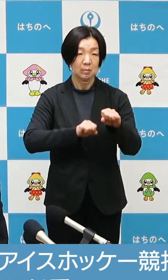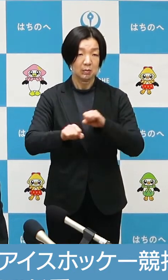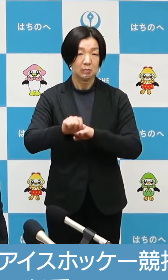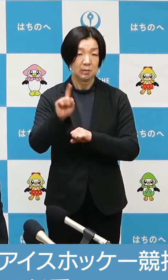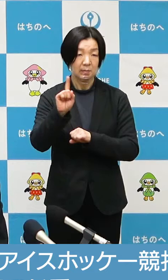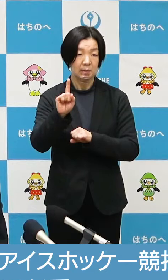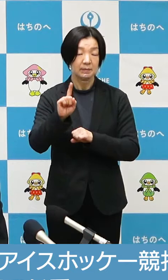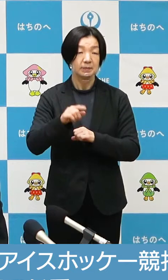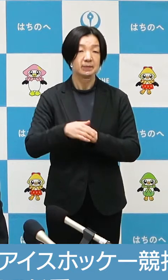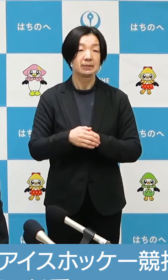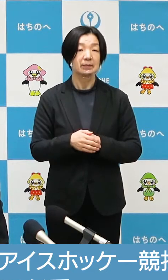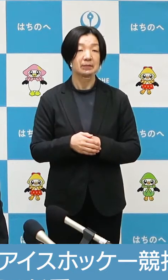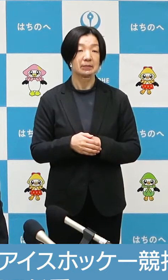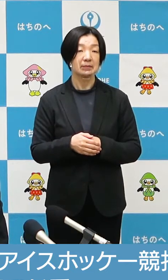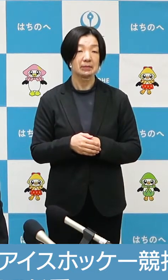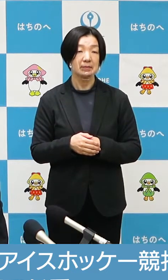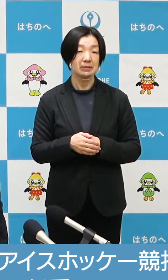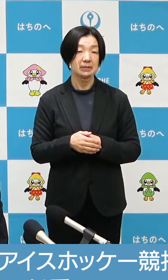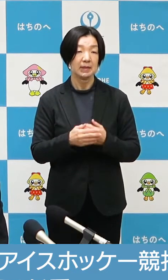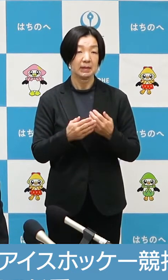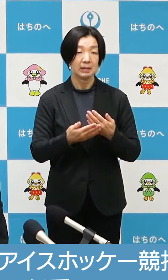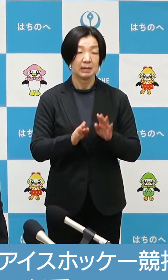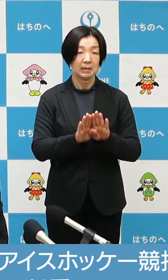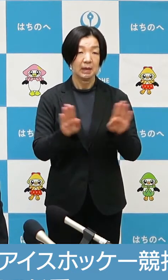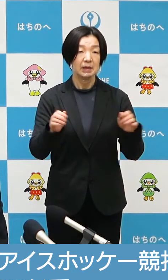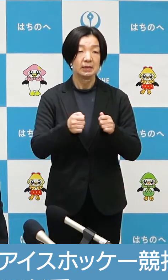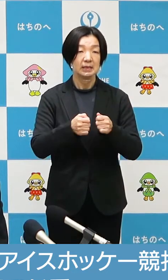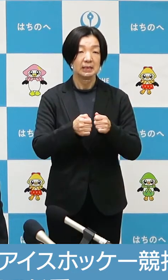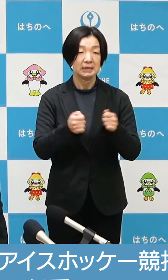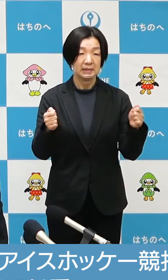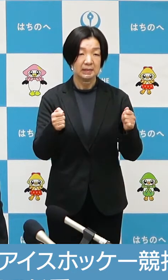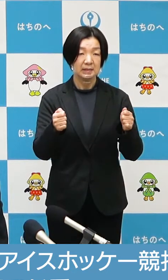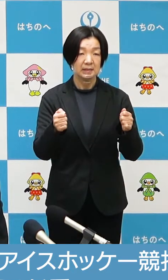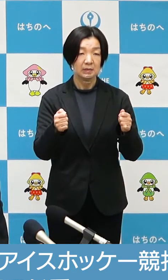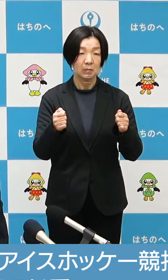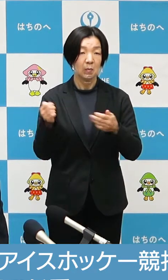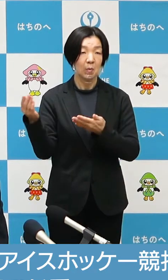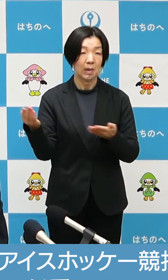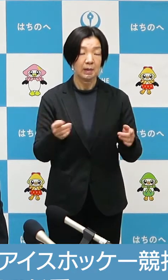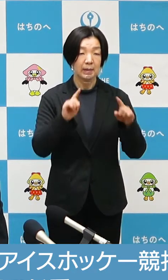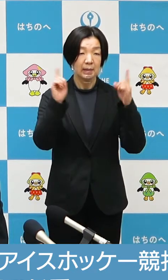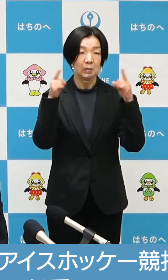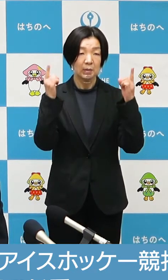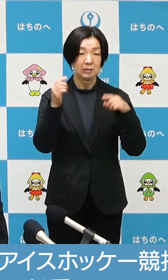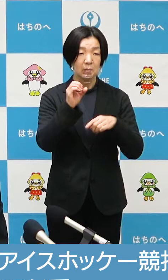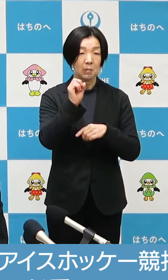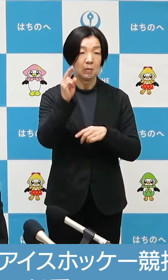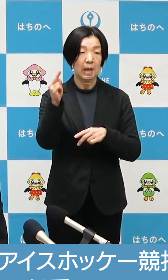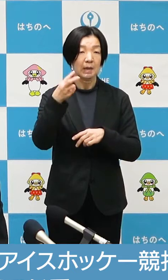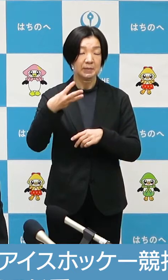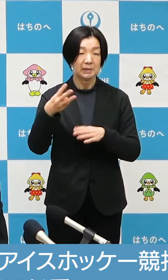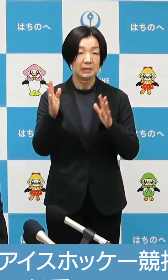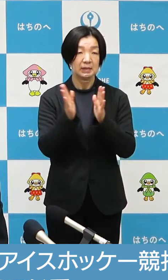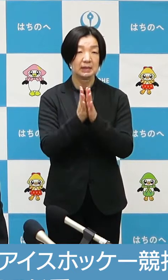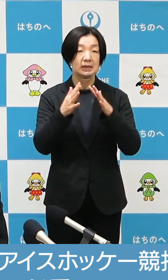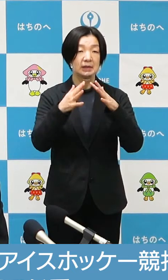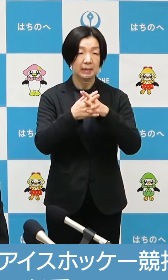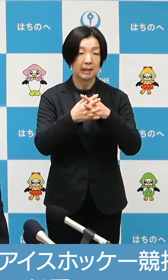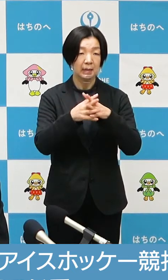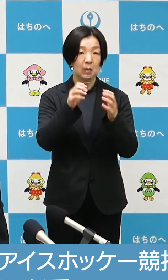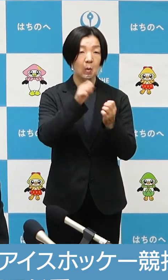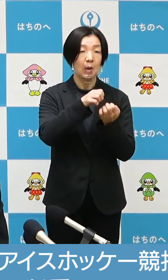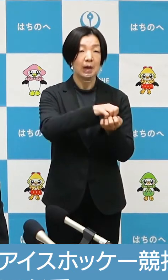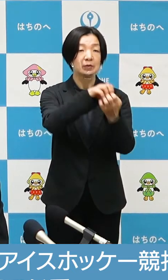の取り組みといたしましては開始式での歓迎アトラクションを拝み神社の豊漁